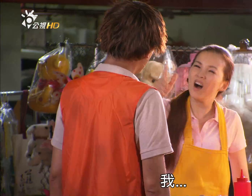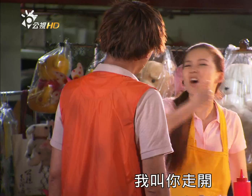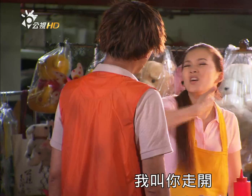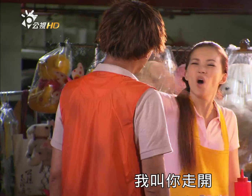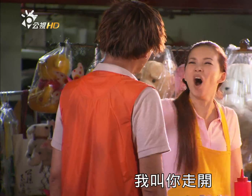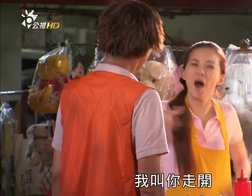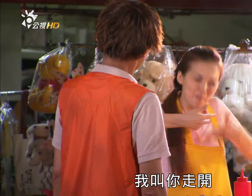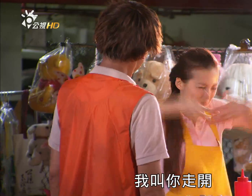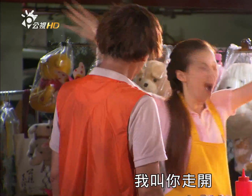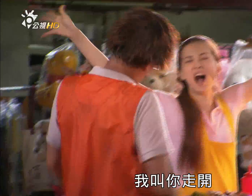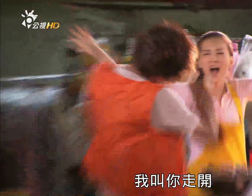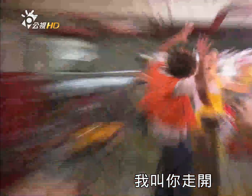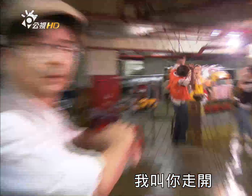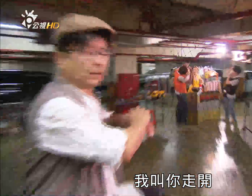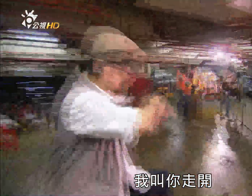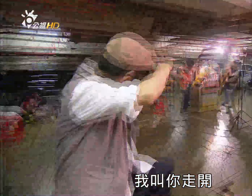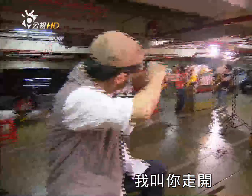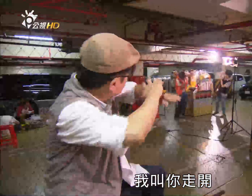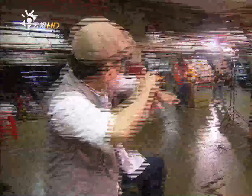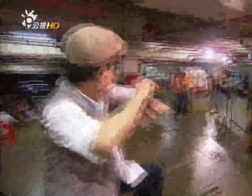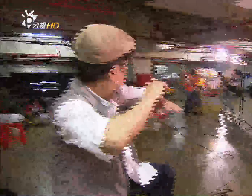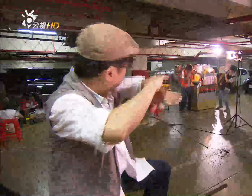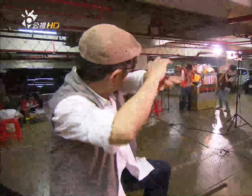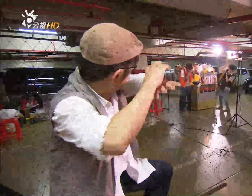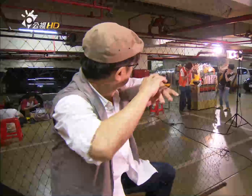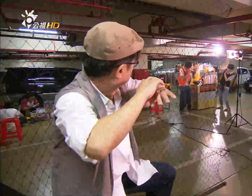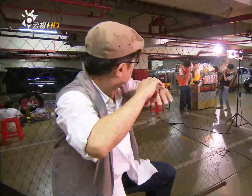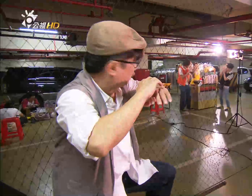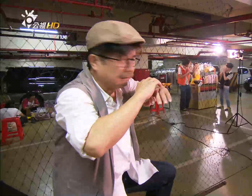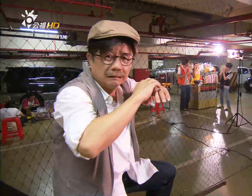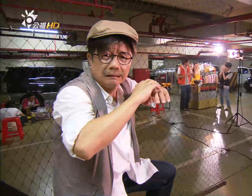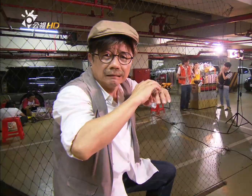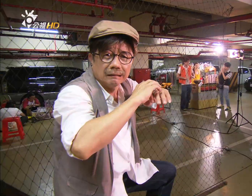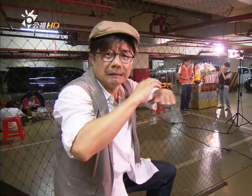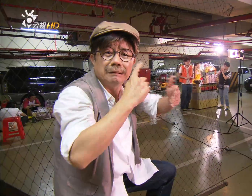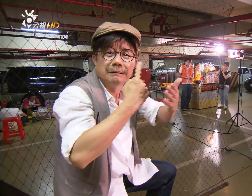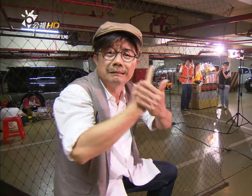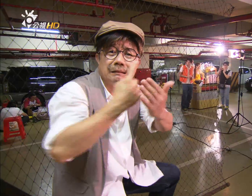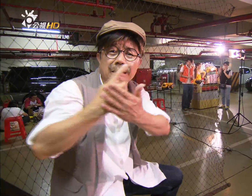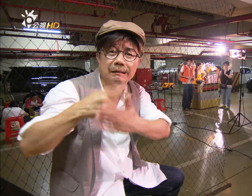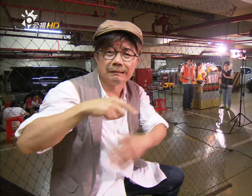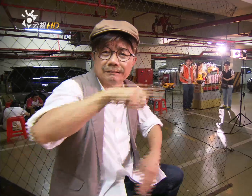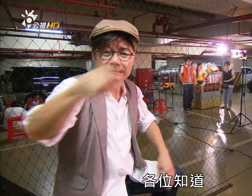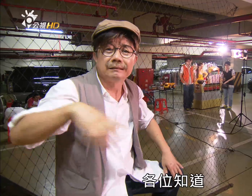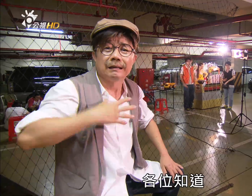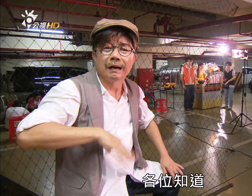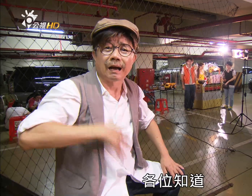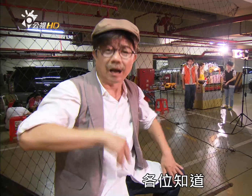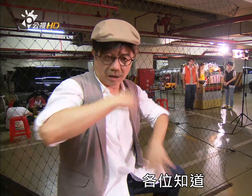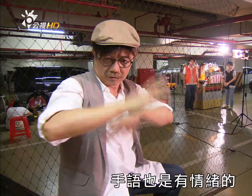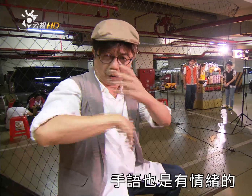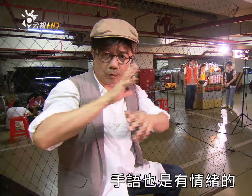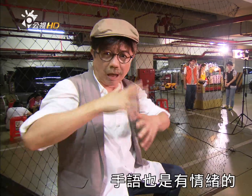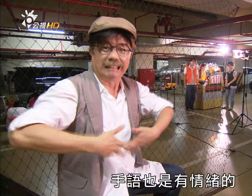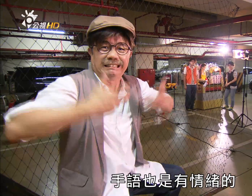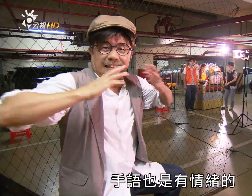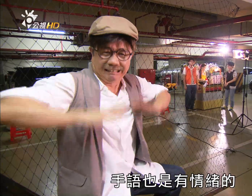我 叫你走开。 哎呀，各位知道啊，手语也是有情